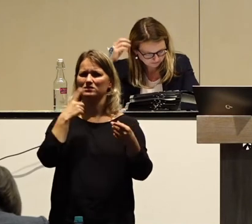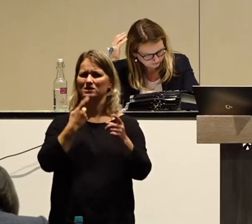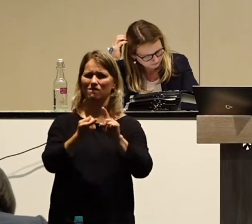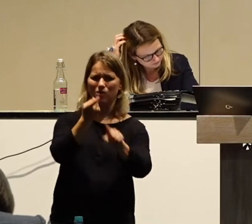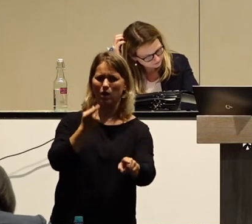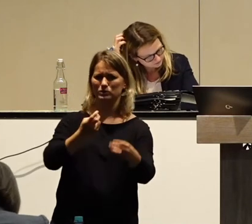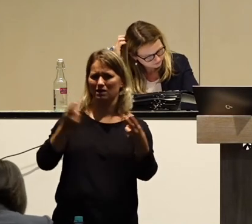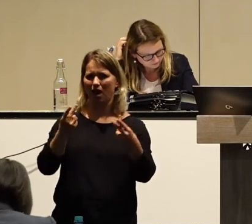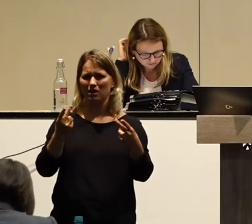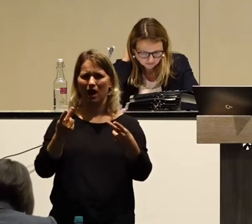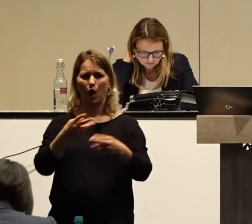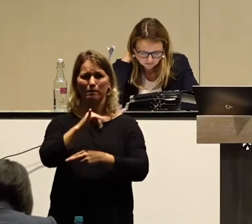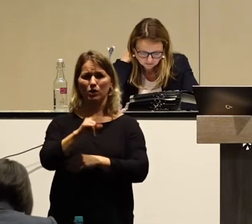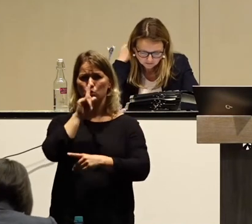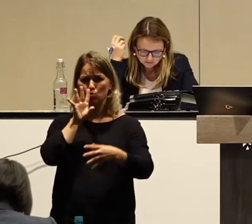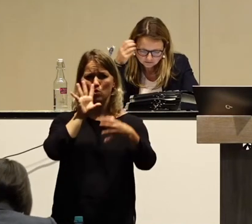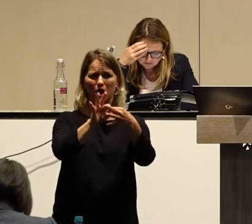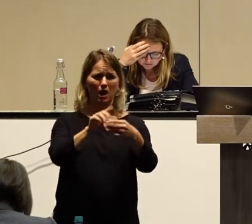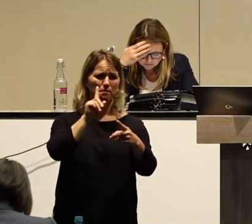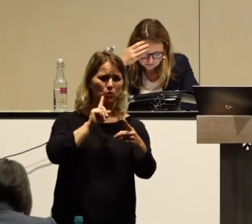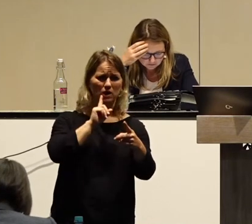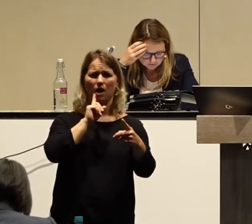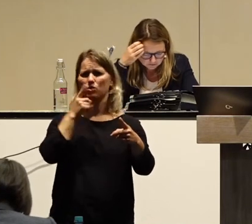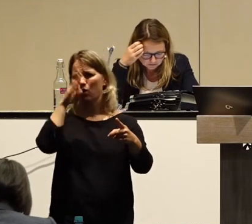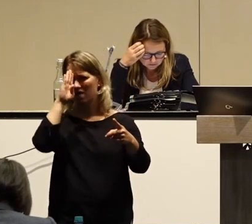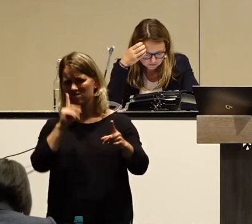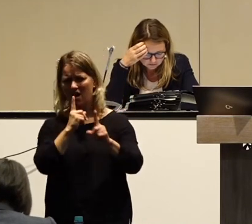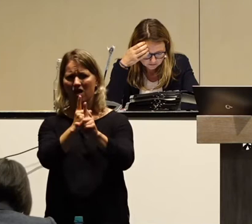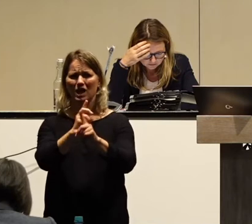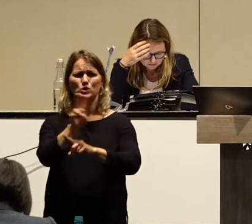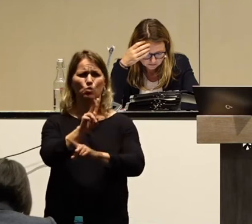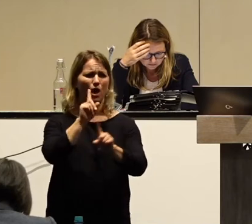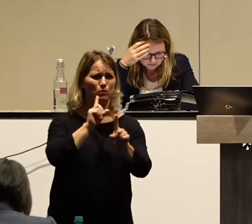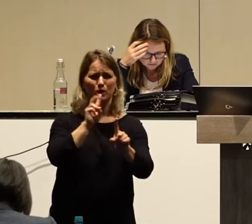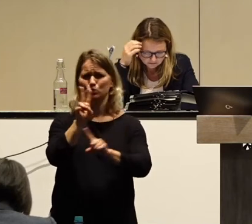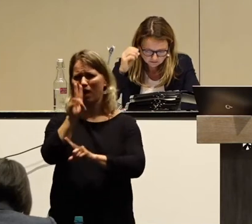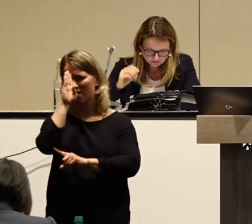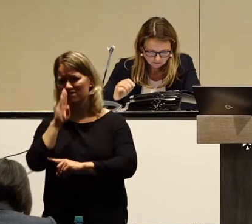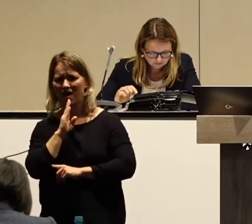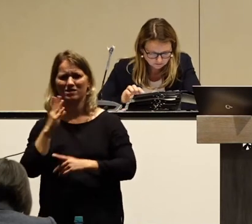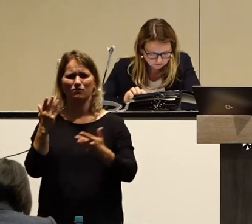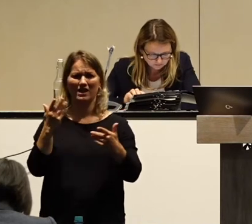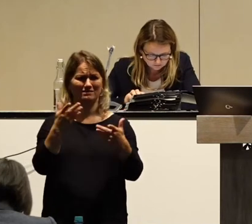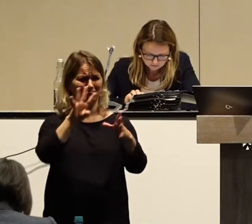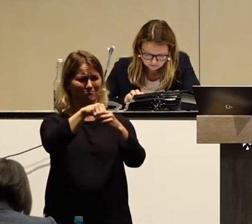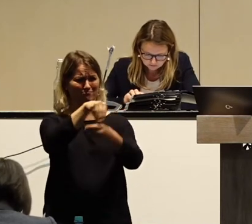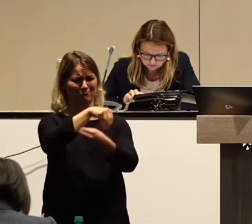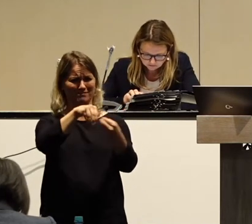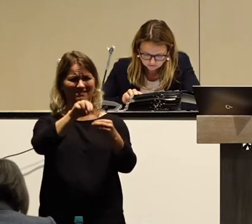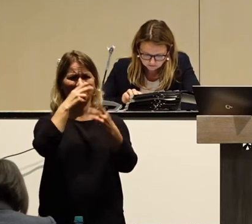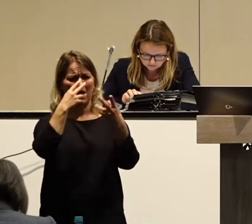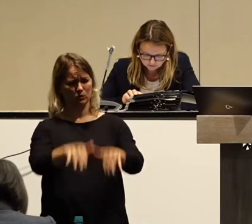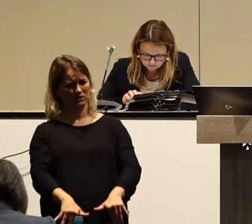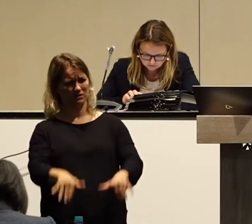Kinder nur bei der Mutter, nur beim Vater, bei zwei Müttern, bei zwei Vätern, in welchen Konstellationen diese Kinder auch immer